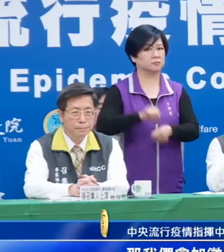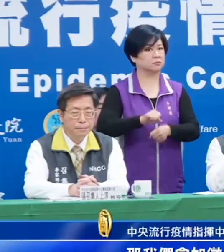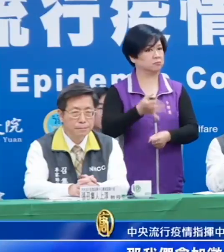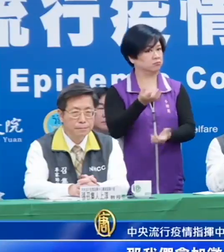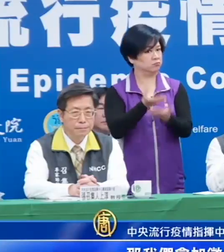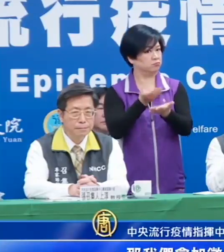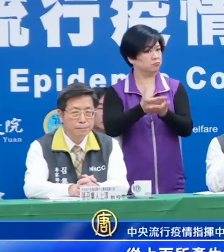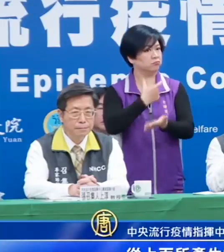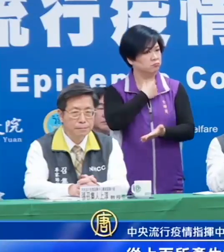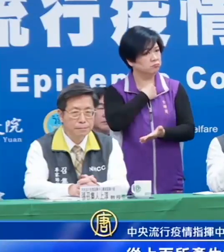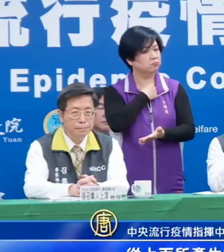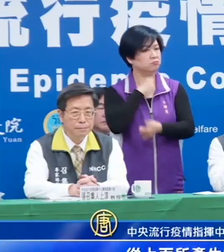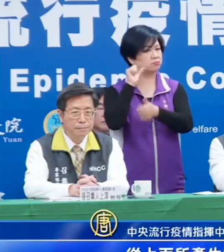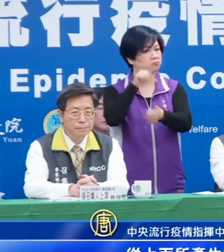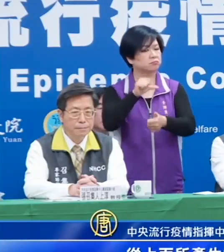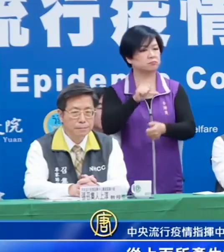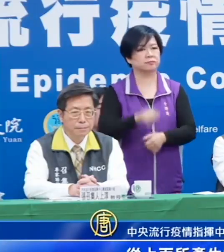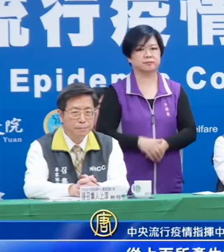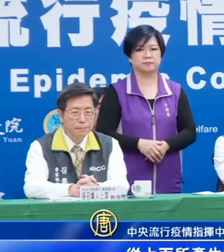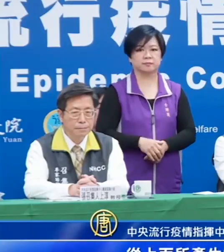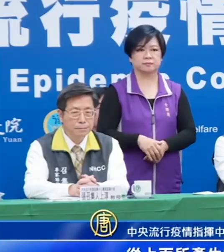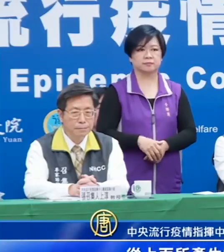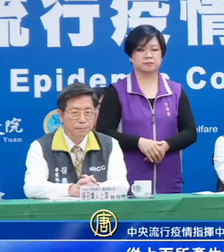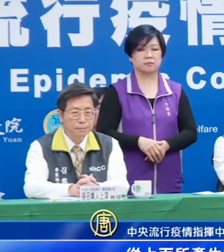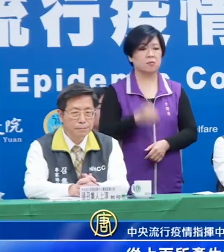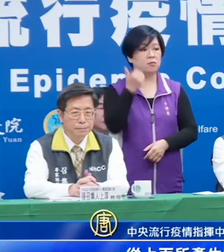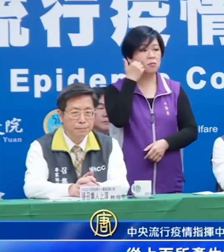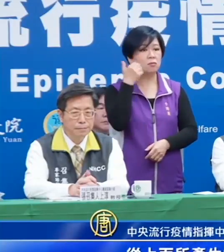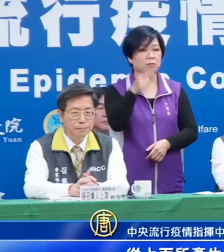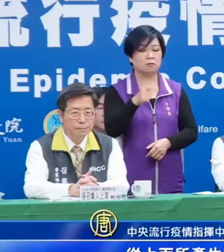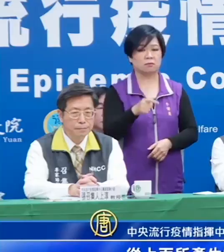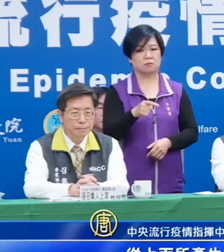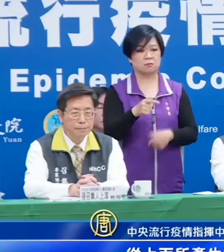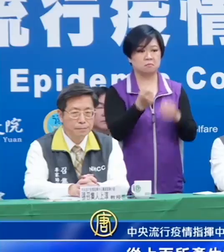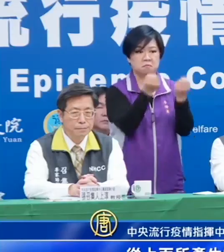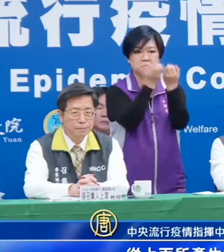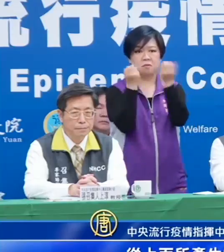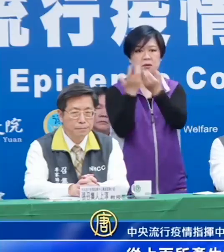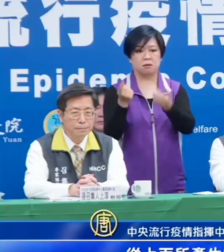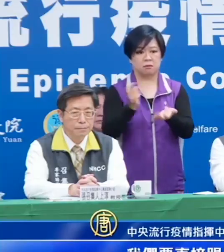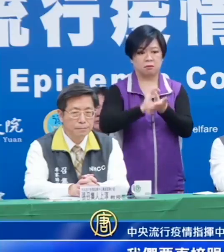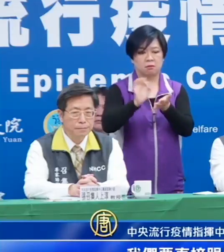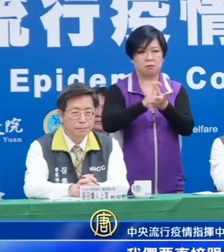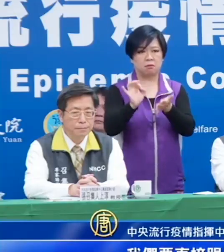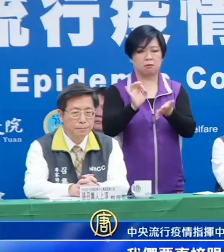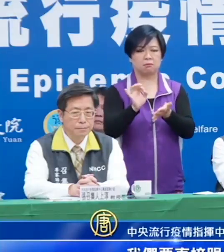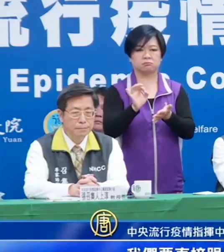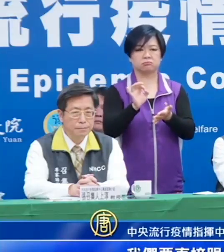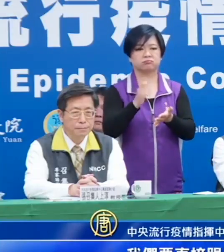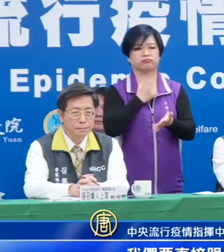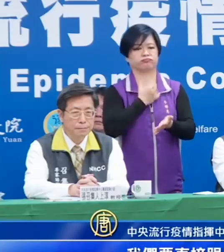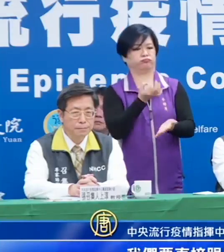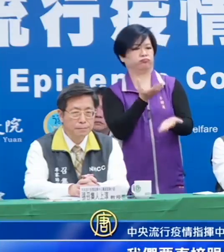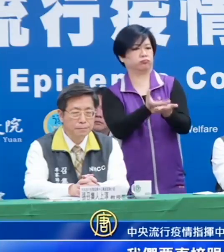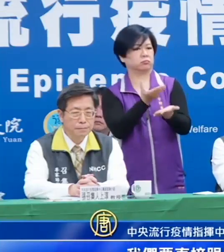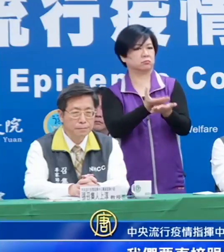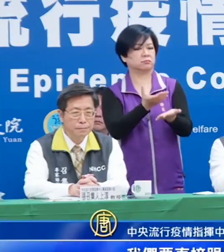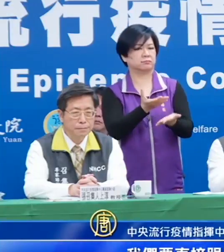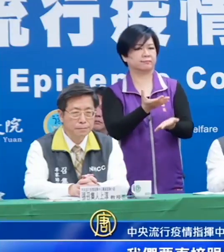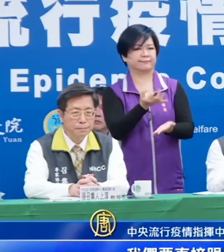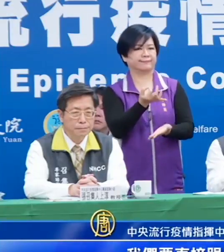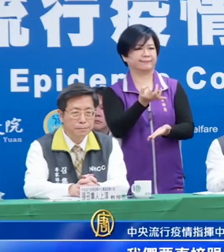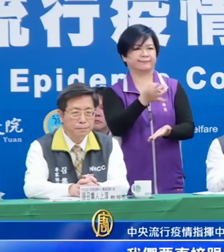用，哦，从上面所产生的一些哈相关的这些费用，我们要直接跟他来